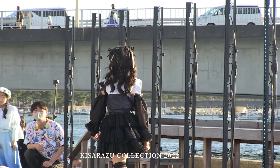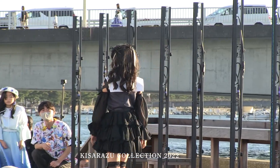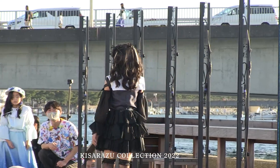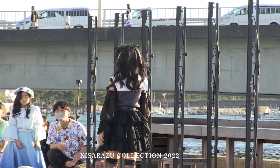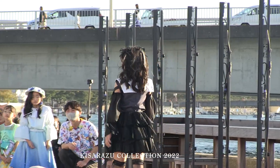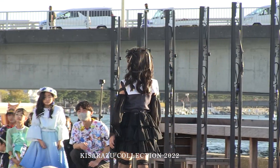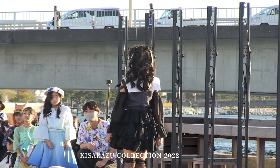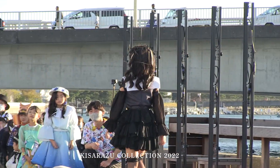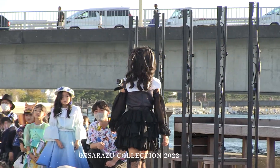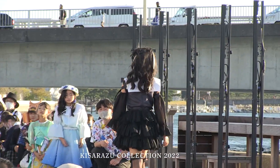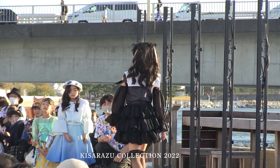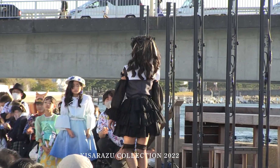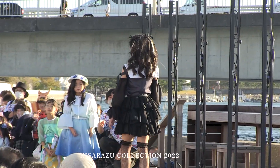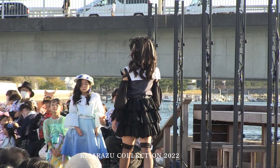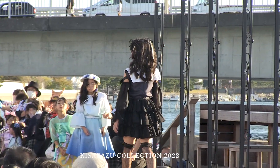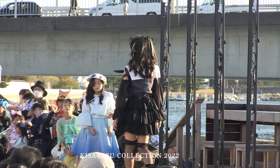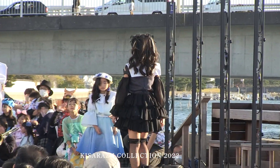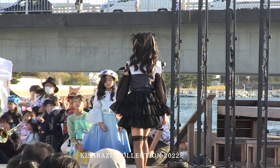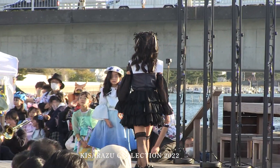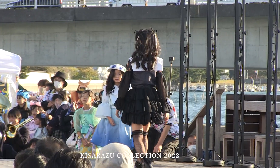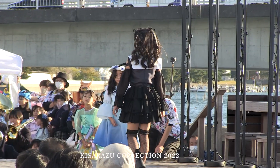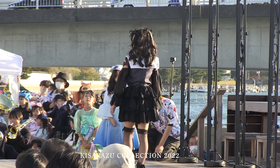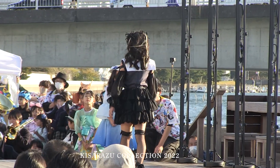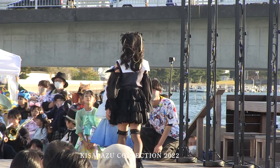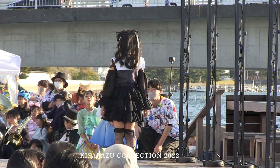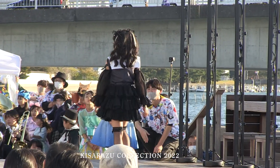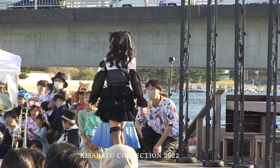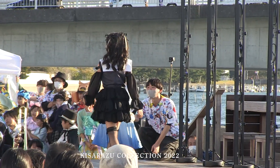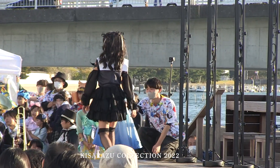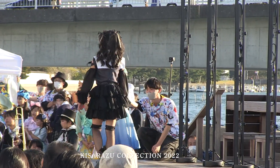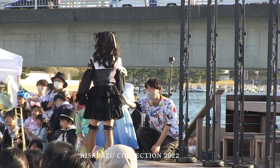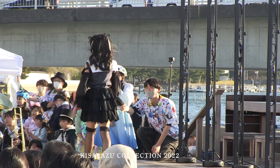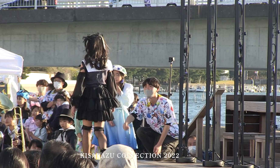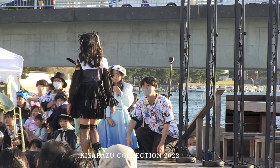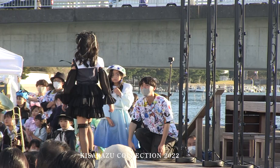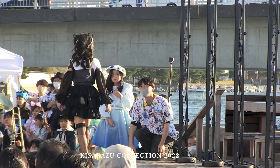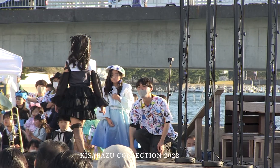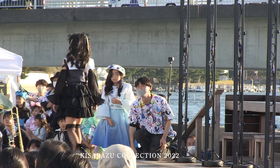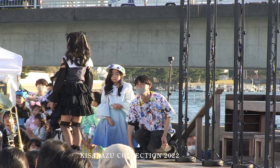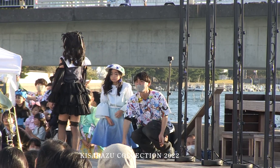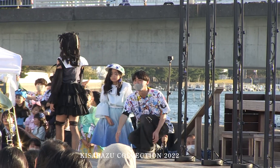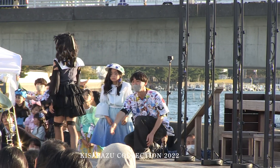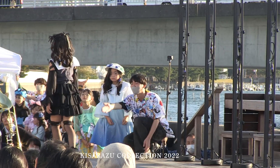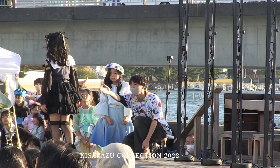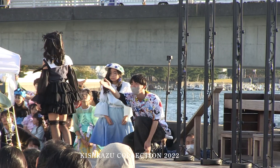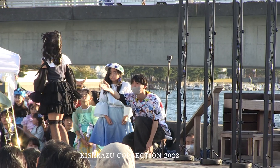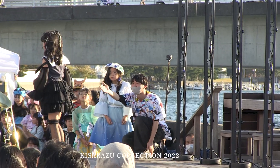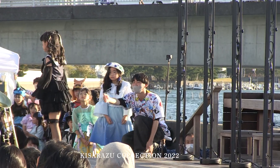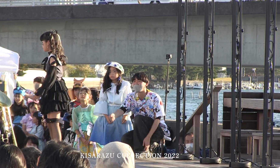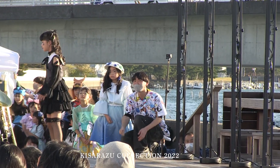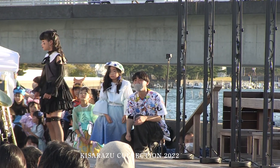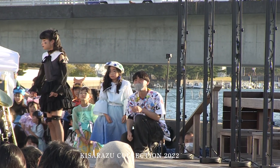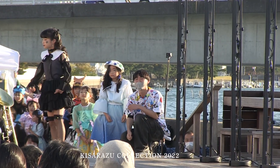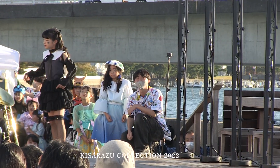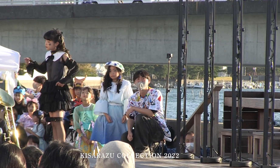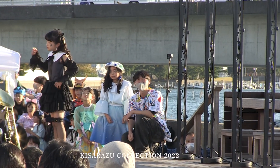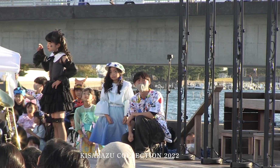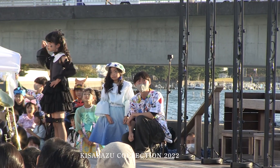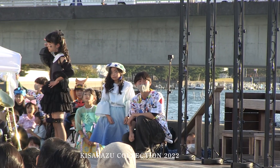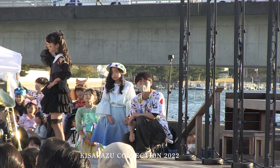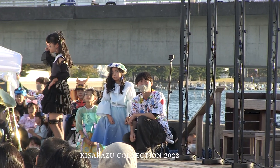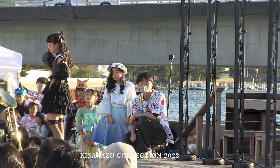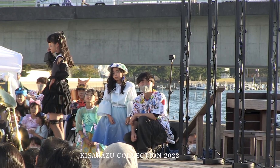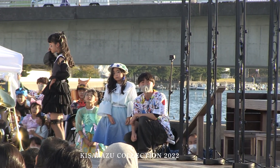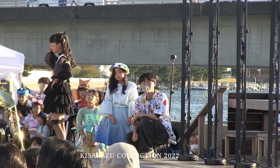をつけることでふわっとした感じになり、とっても素敵な作品となっております。みんなで協力して作